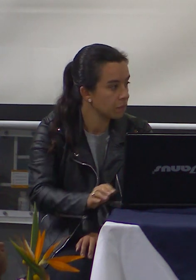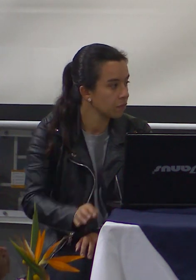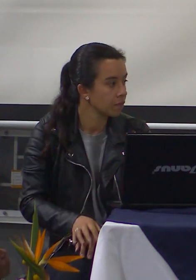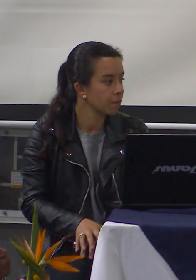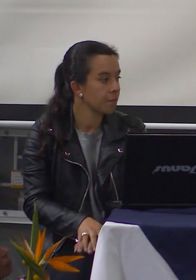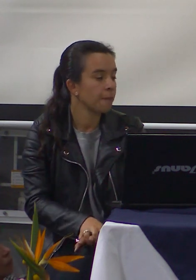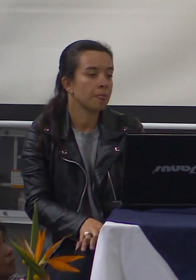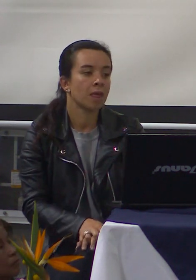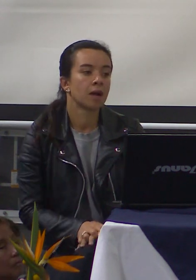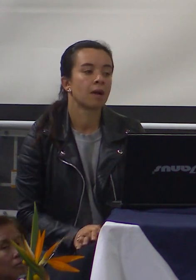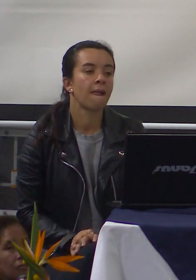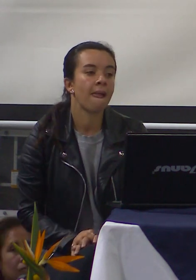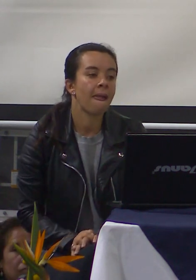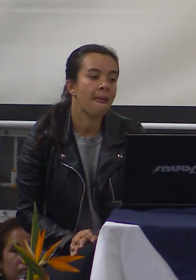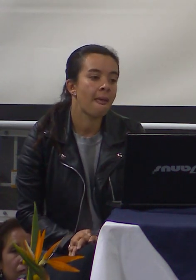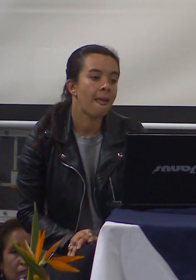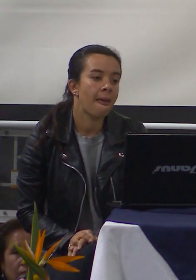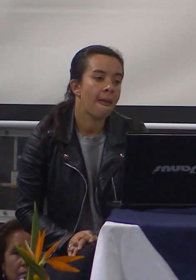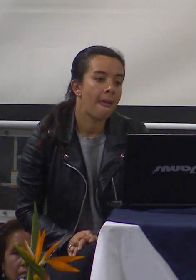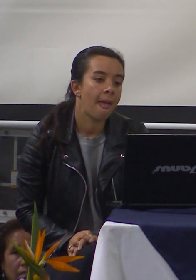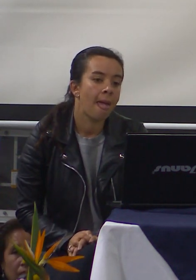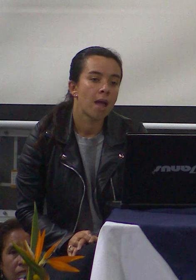cuando nosotros diríamos